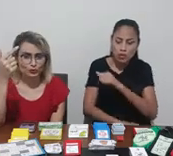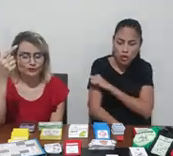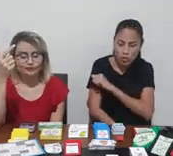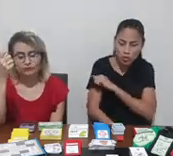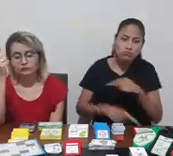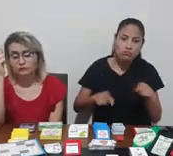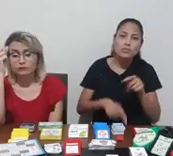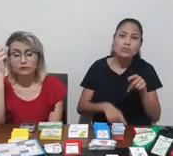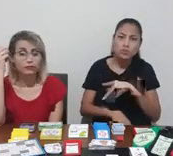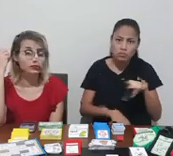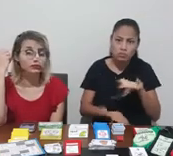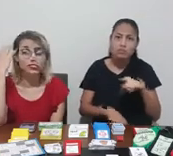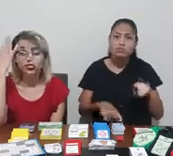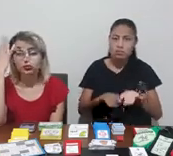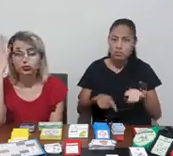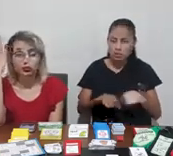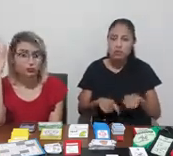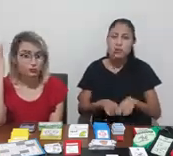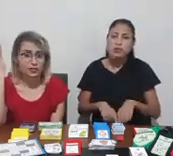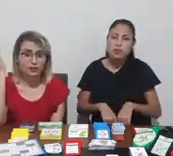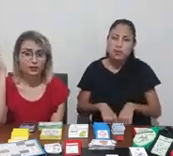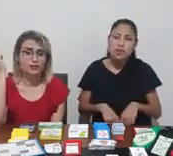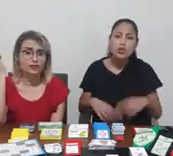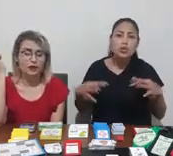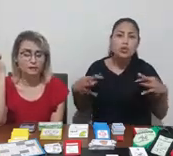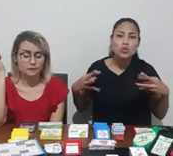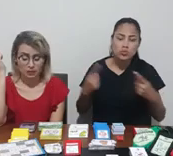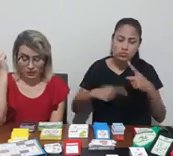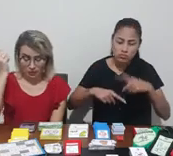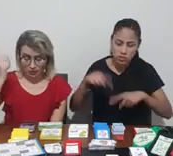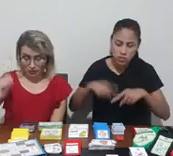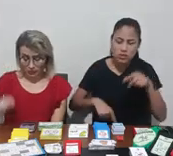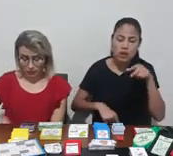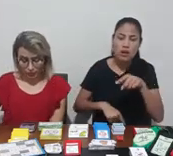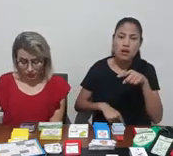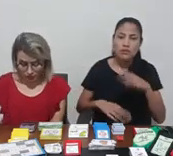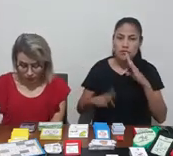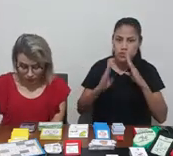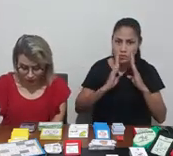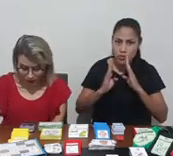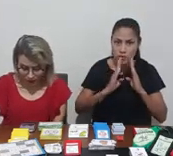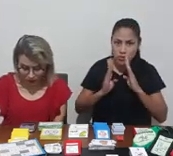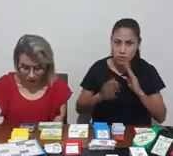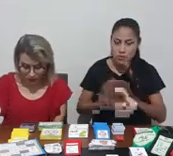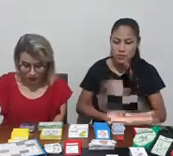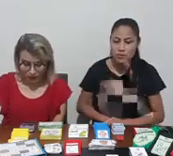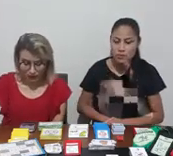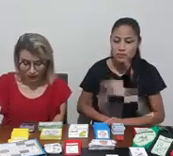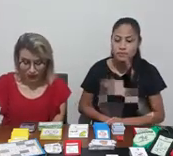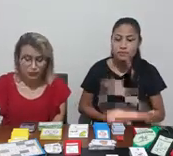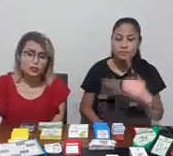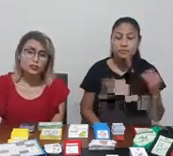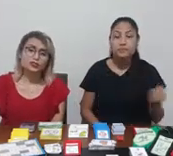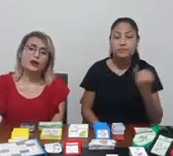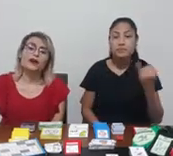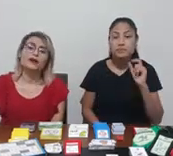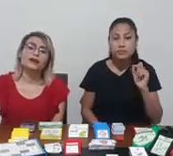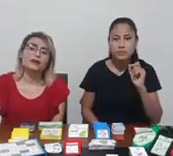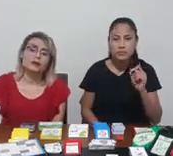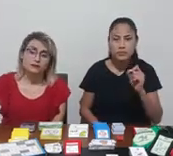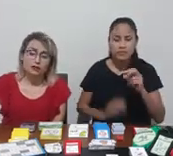professor. E nós deixamos todos os materiais lá. Uma coisa muito importante é que não existe